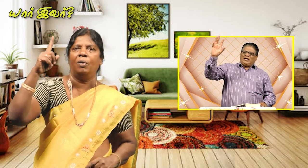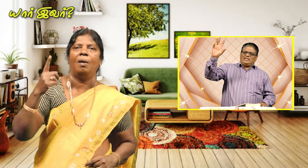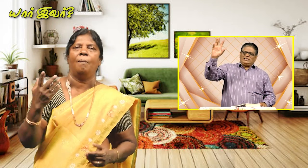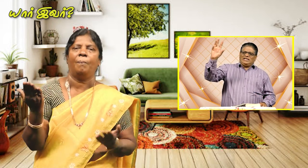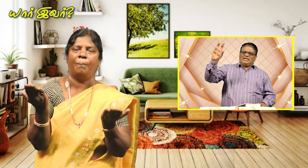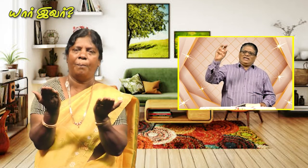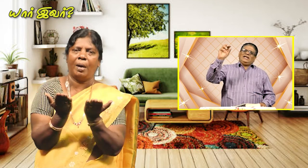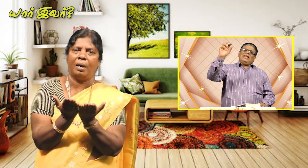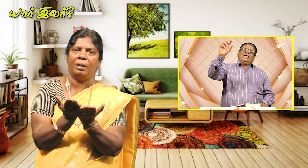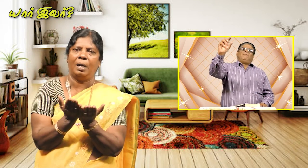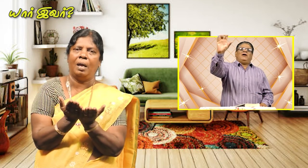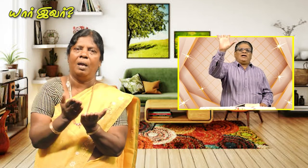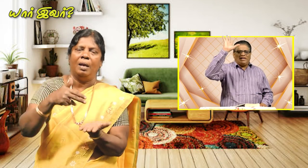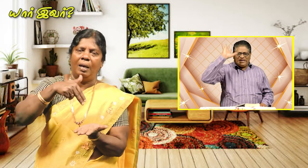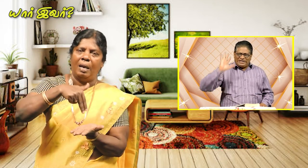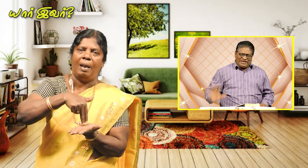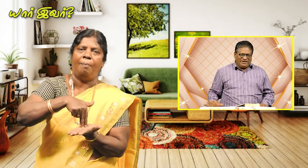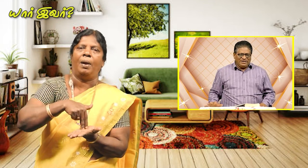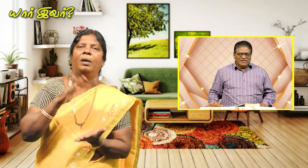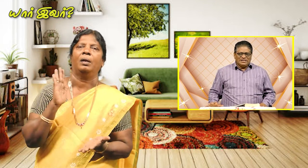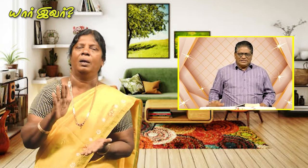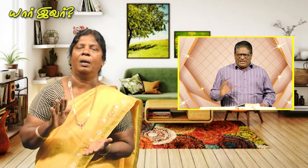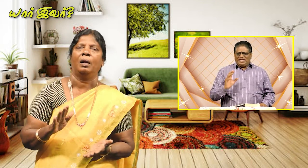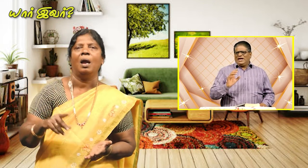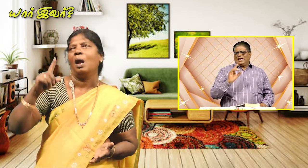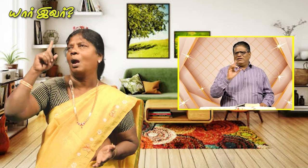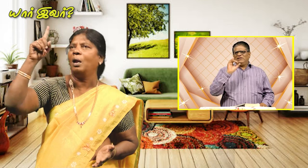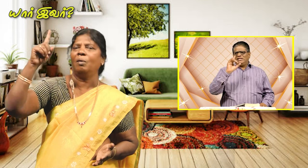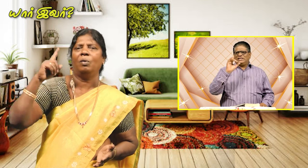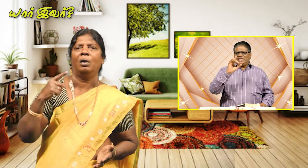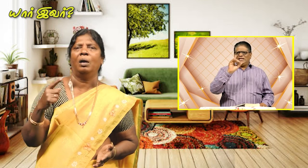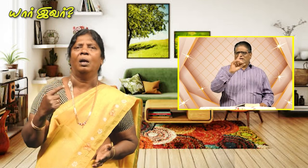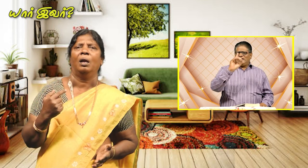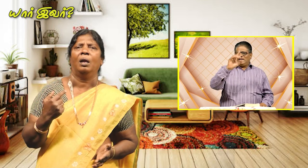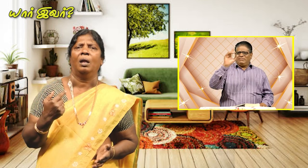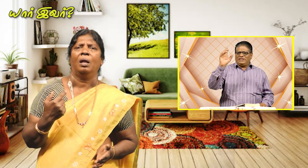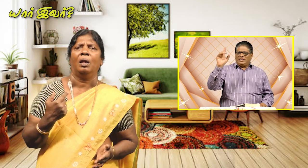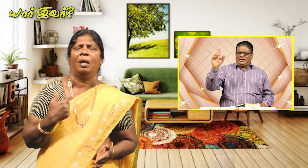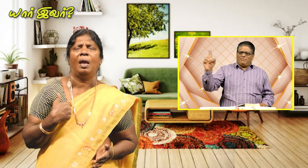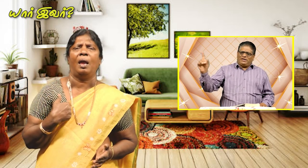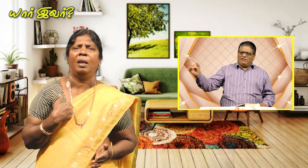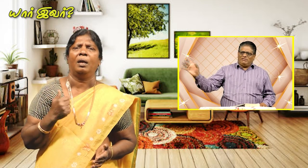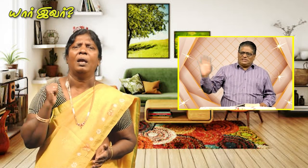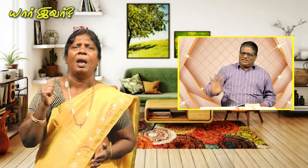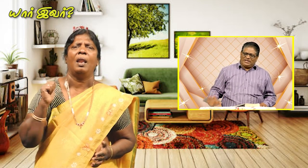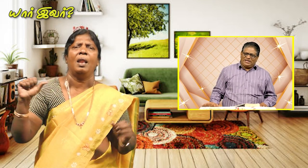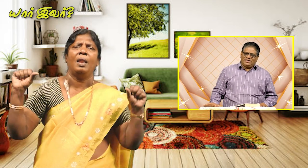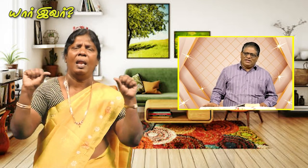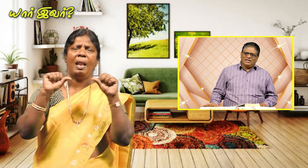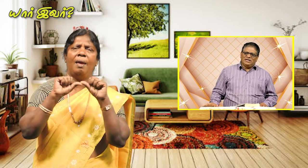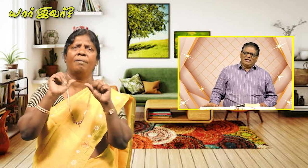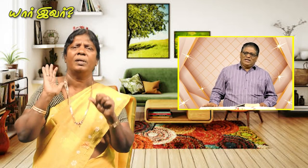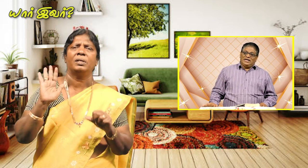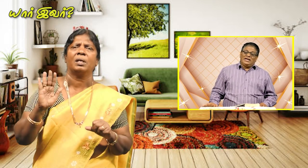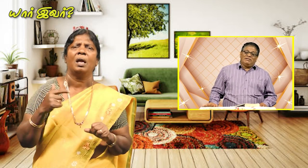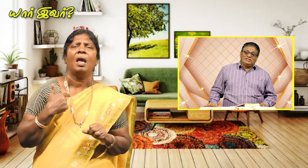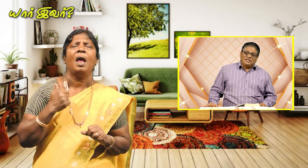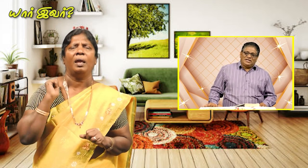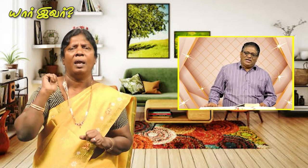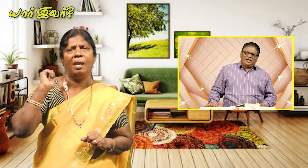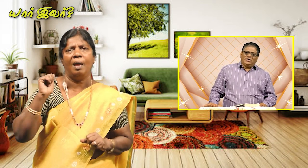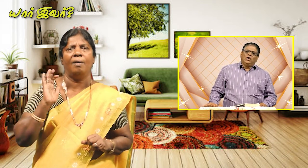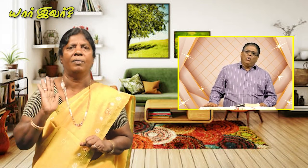கடவுள் பக்கத்தில் இருக்கிற நிலைப்பாடுகள் என்ன? சரிங்க, கடவுள் இதுக்கு என்னென்னங்க அவர் நிலைப்பாடுகள் வச்சிருக்கிறாரு,